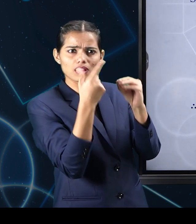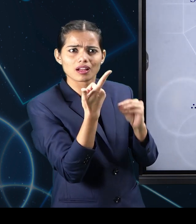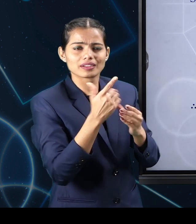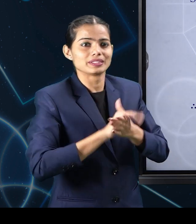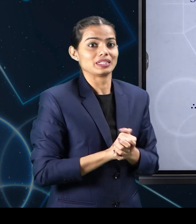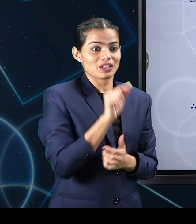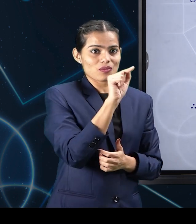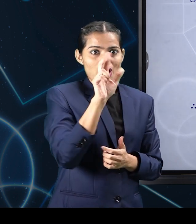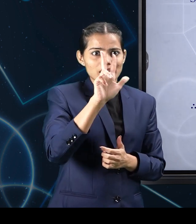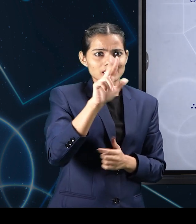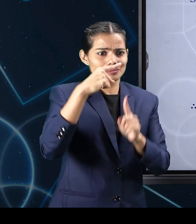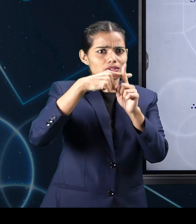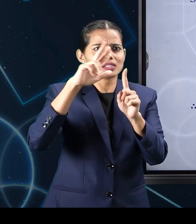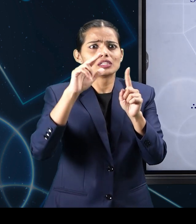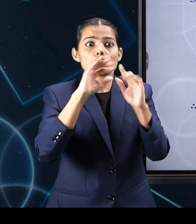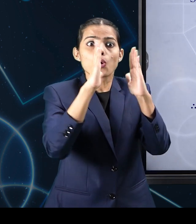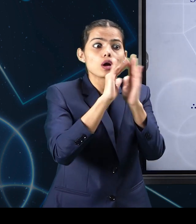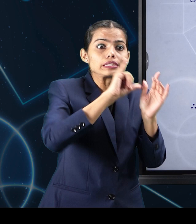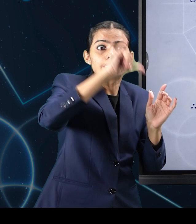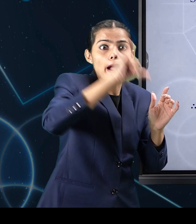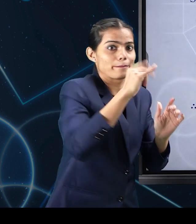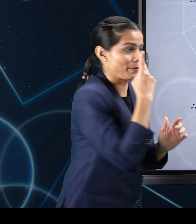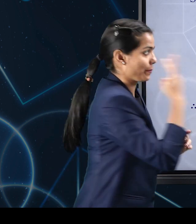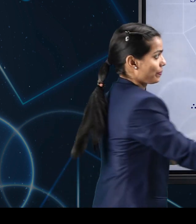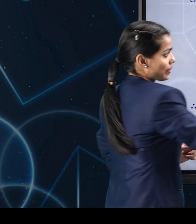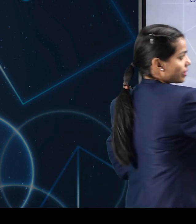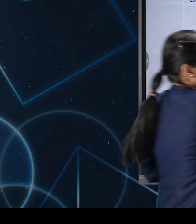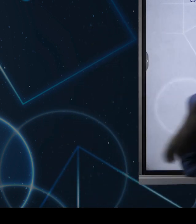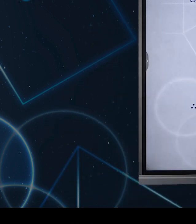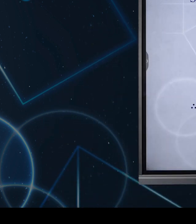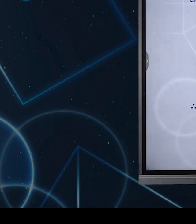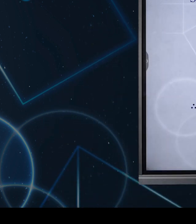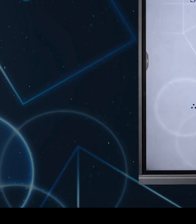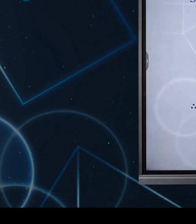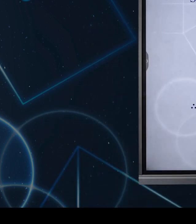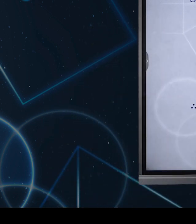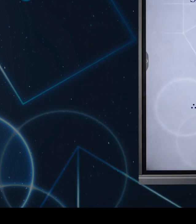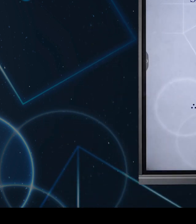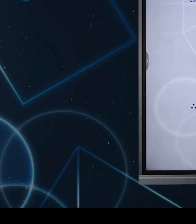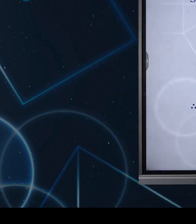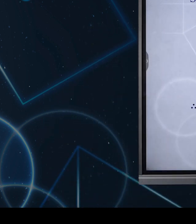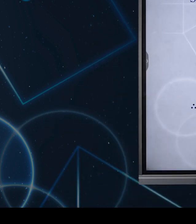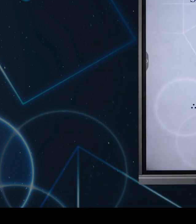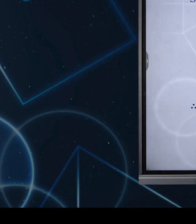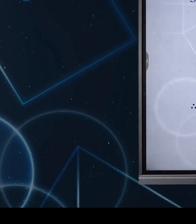AB = 8 ప్లస్ 8 ఇంటూ AT = BT.